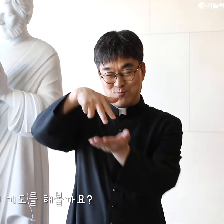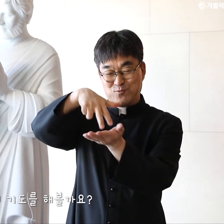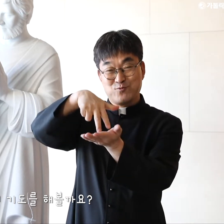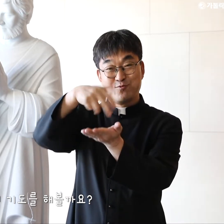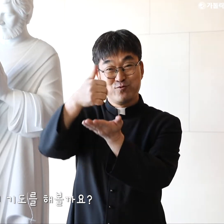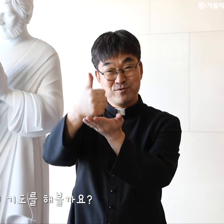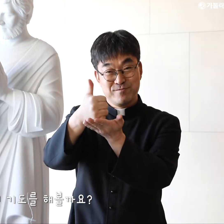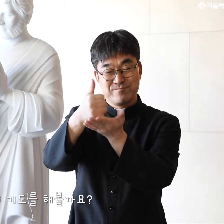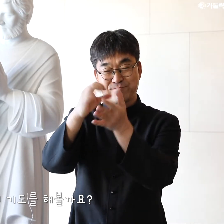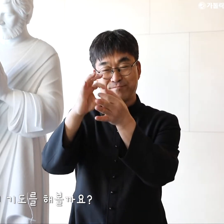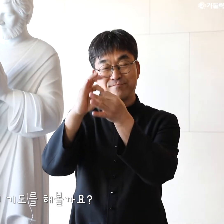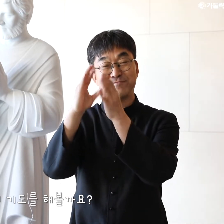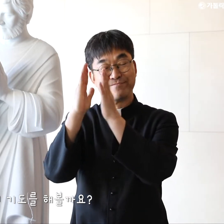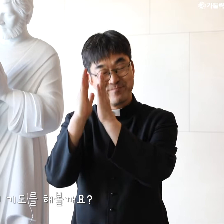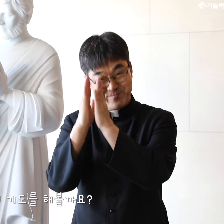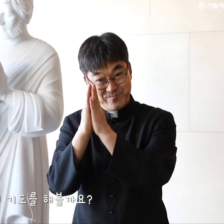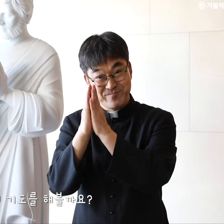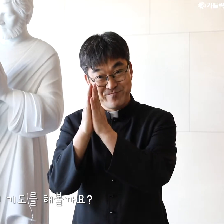주님의 기도를